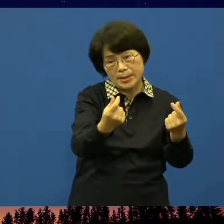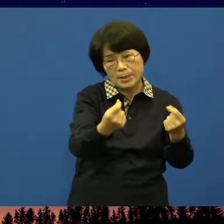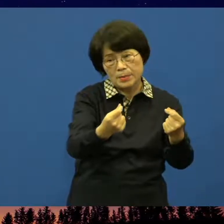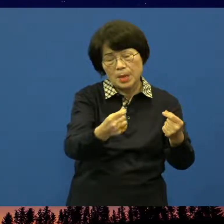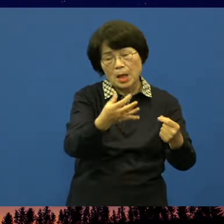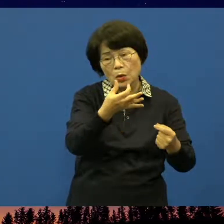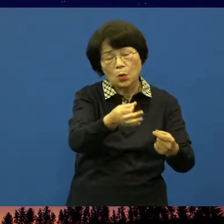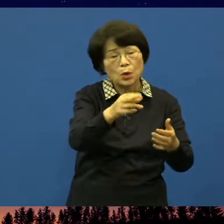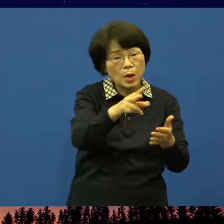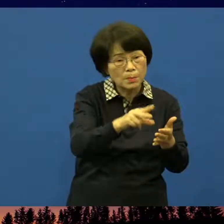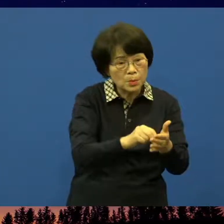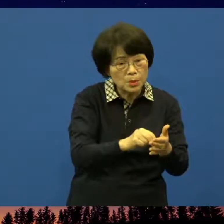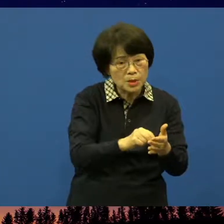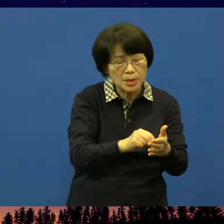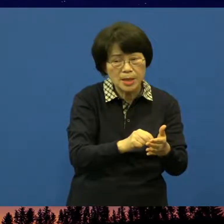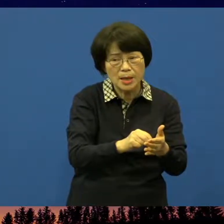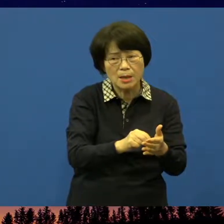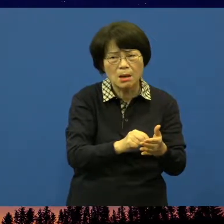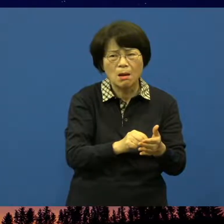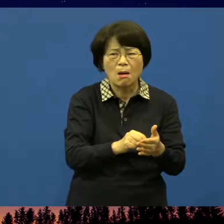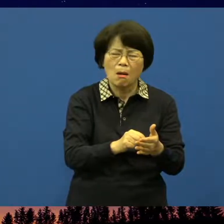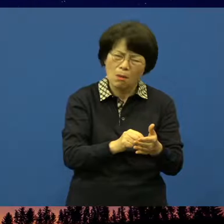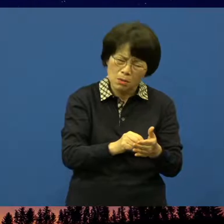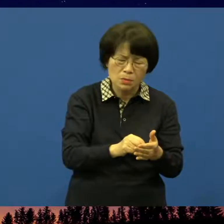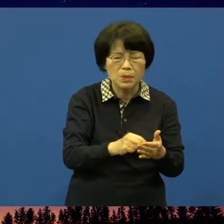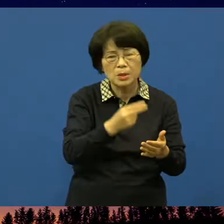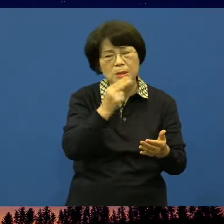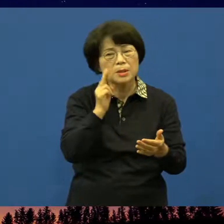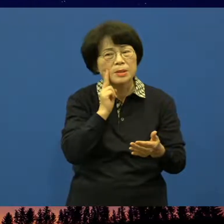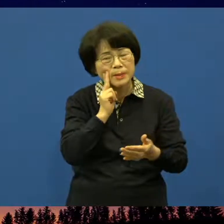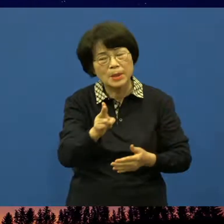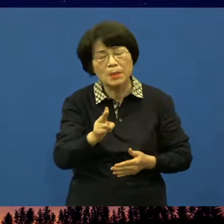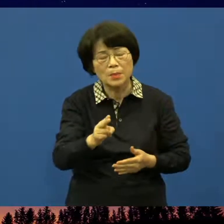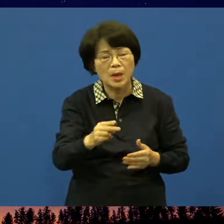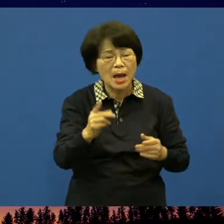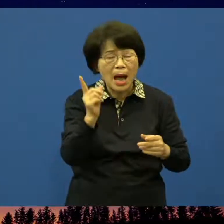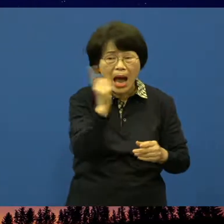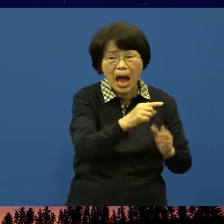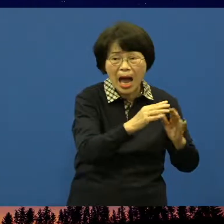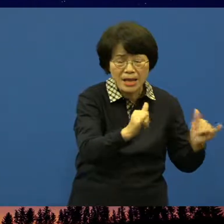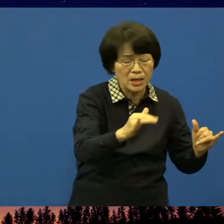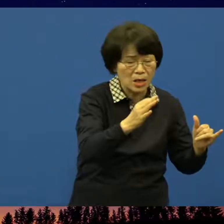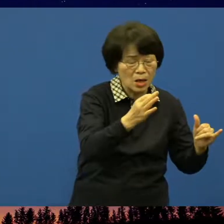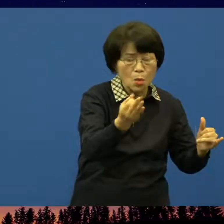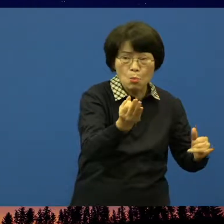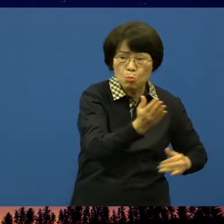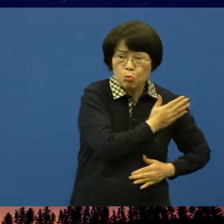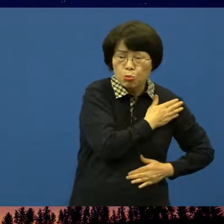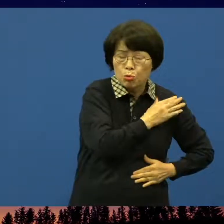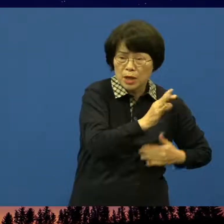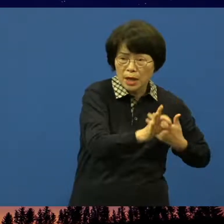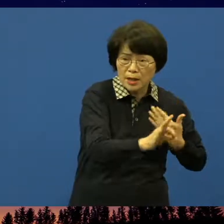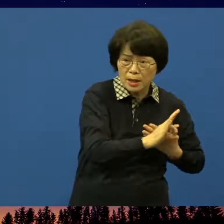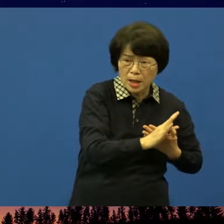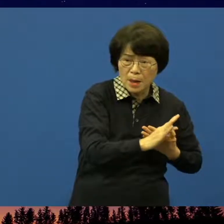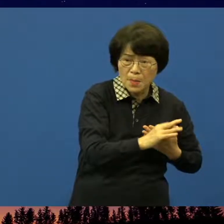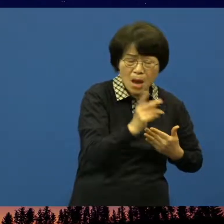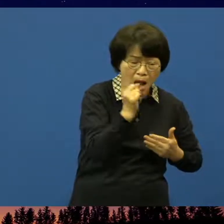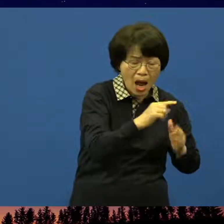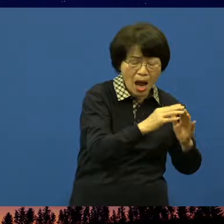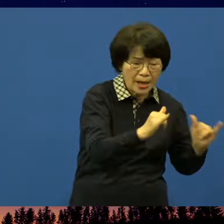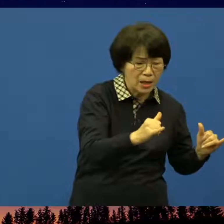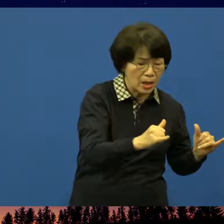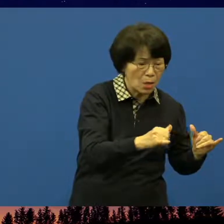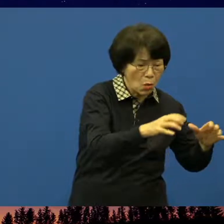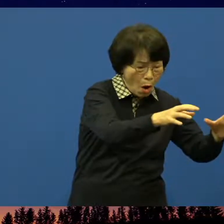돈의 문제는 굉장히 큰 싸움판이에요. 악인에게 이 돈이 가면 어떻게 돼요? 악인이 이것을 돈을 막